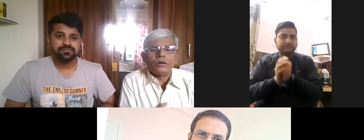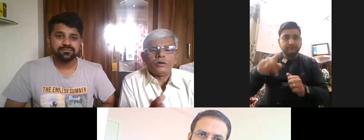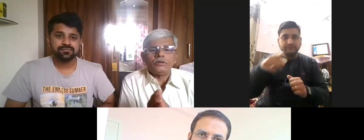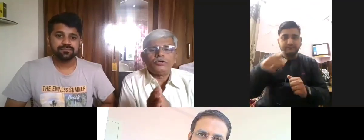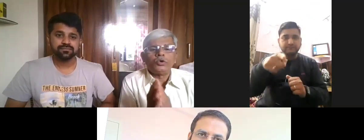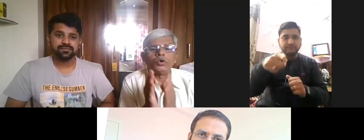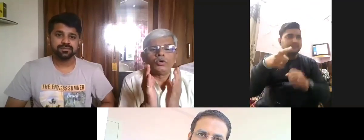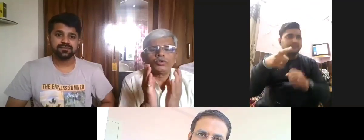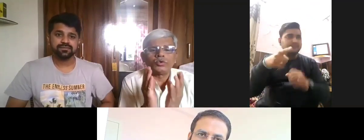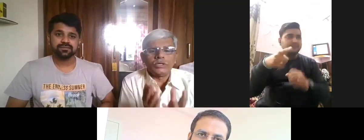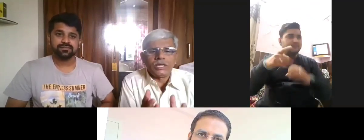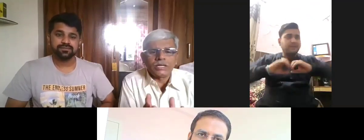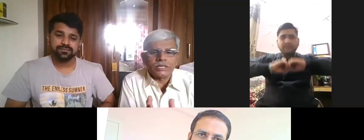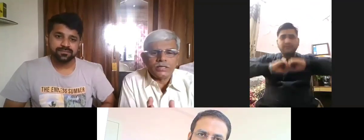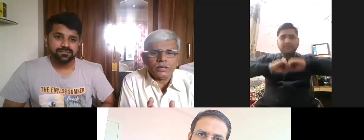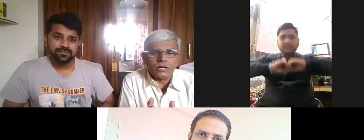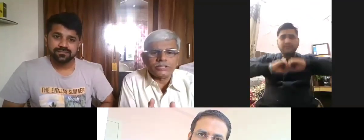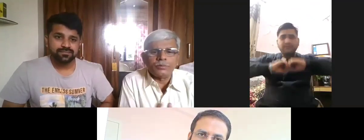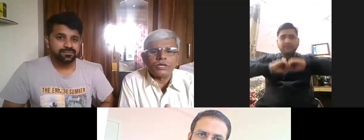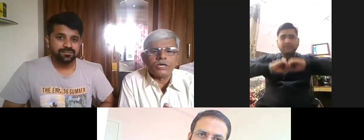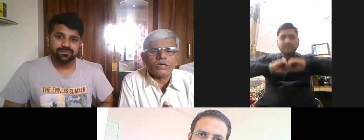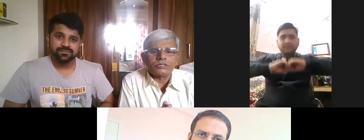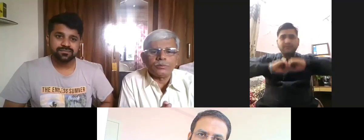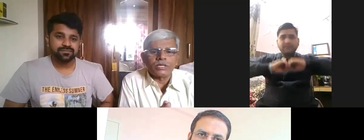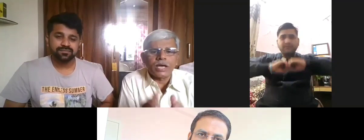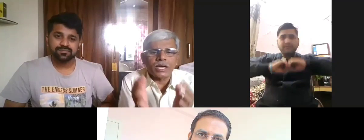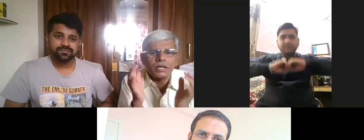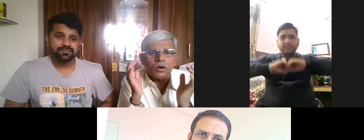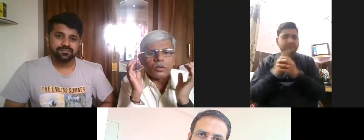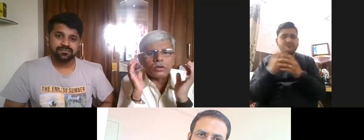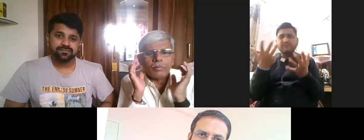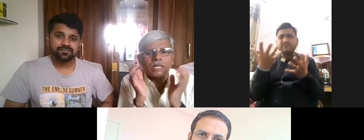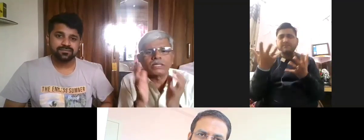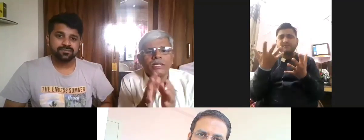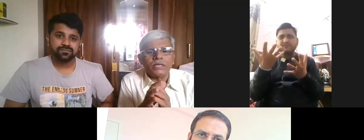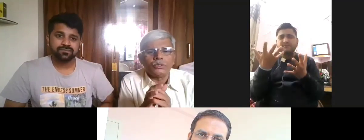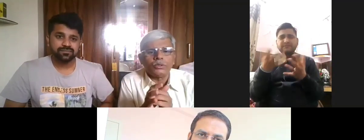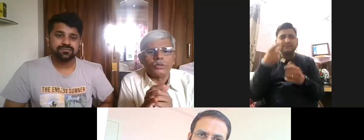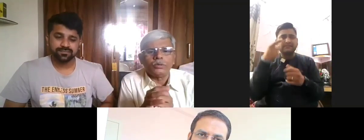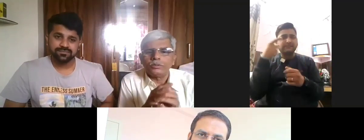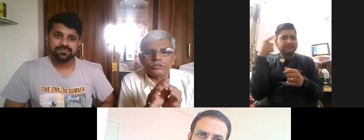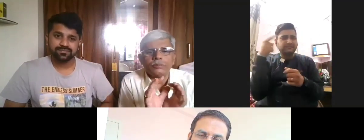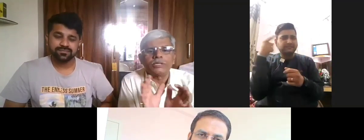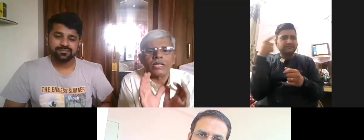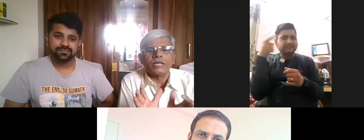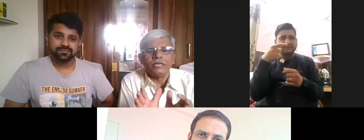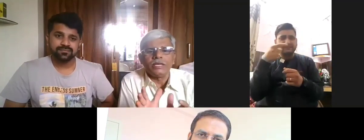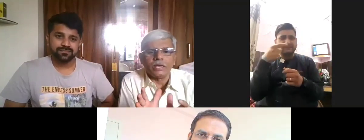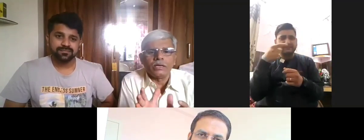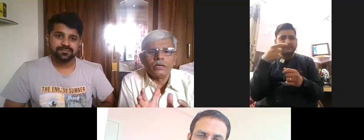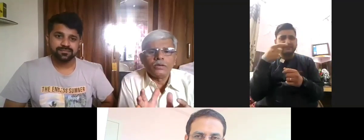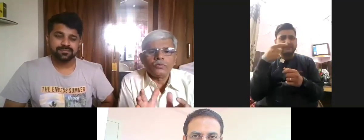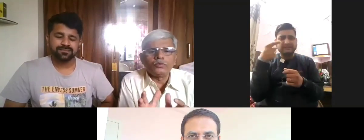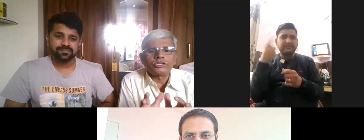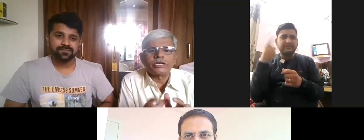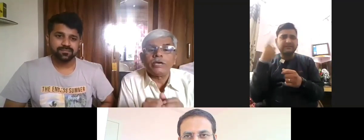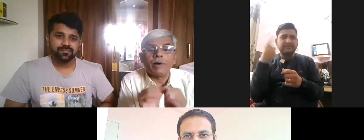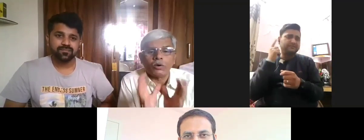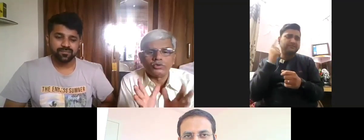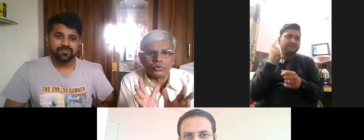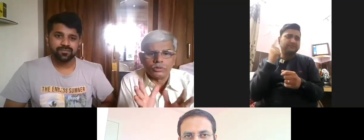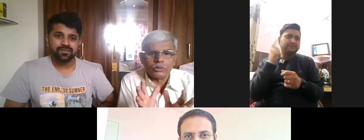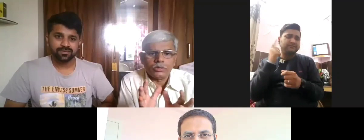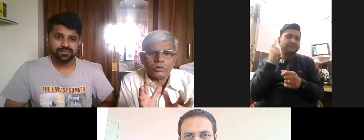सर, जो सुनने की अक्षमता है और बात करने की जो क्षमता नहीं है